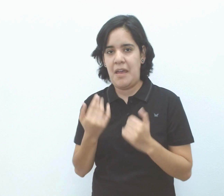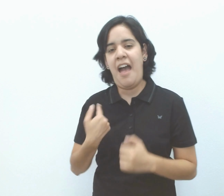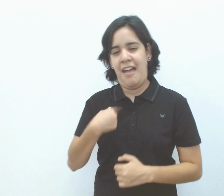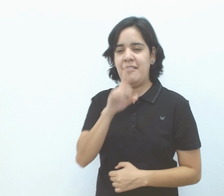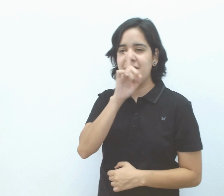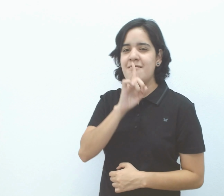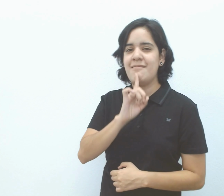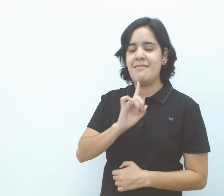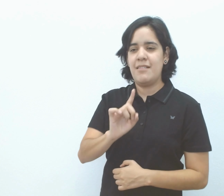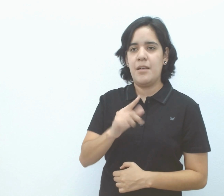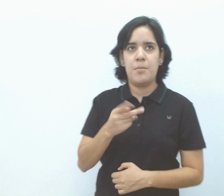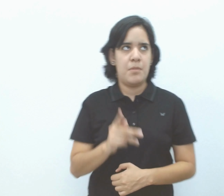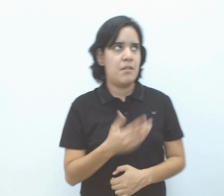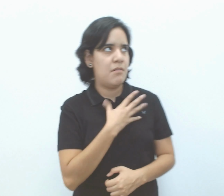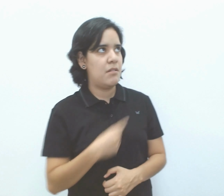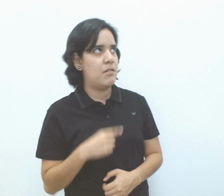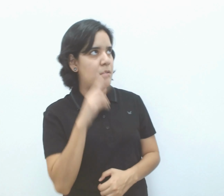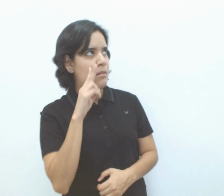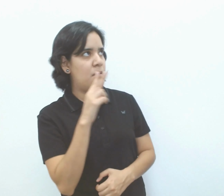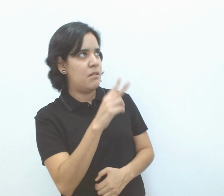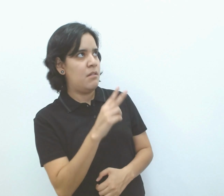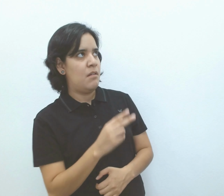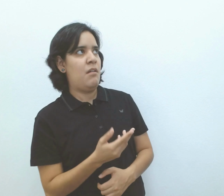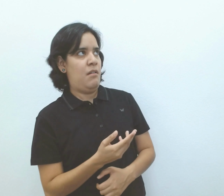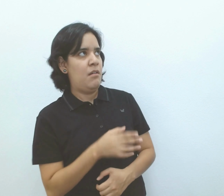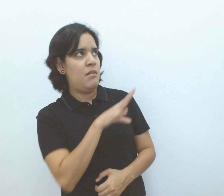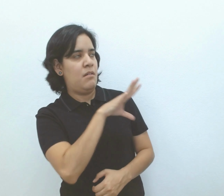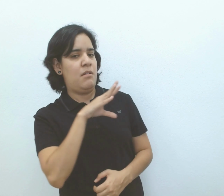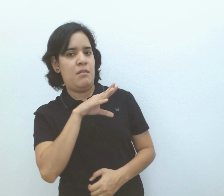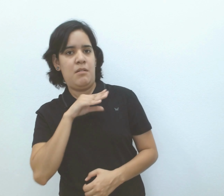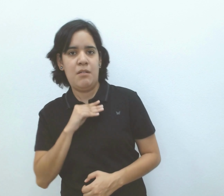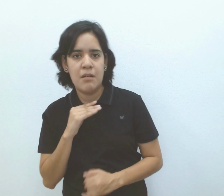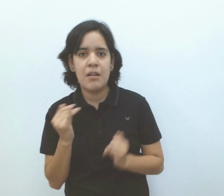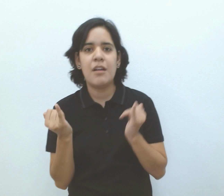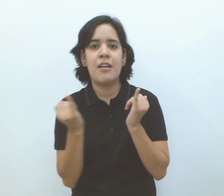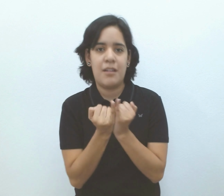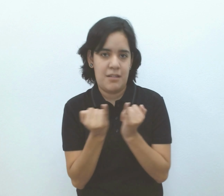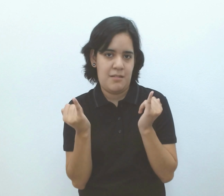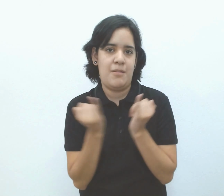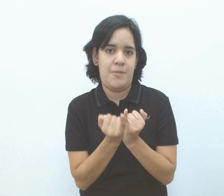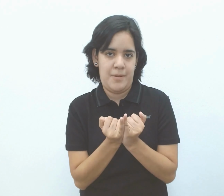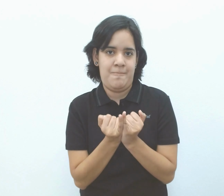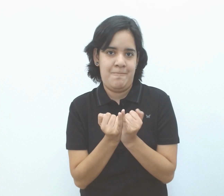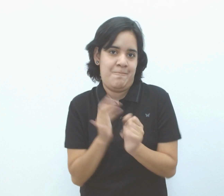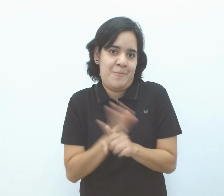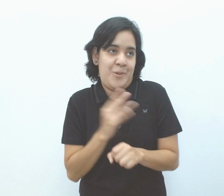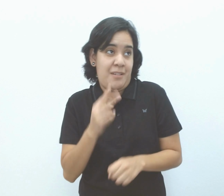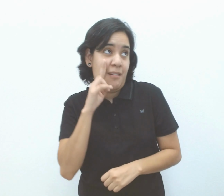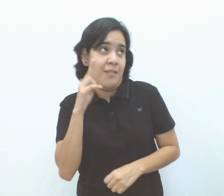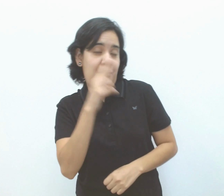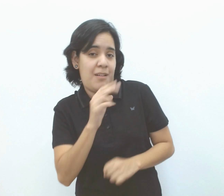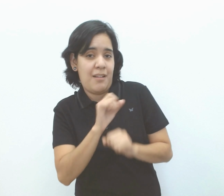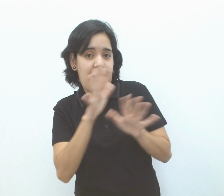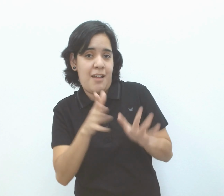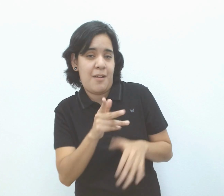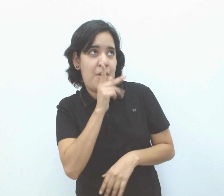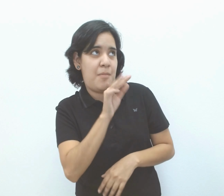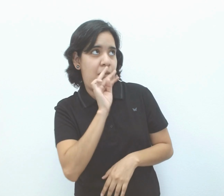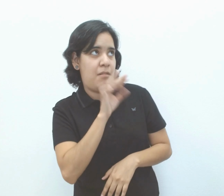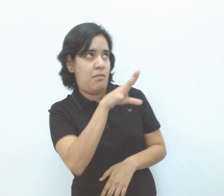pone en la mesa la posibilidad de que lo hagamos y por lo tanto de que ellos podrían hacerlo porque lo están viendo ahí. Entonces ser ejemplo creo